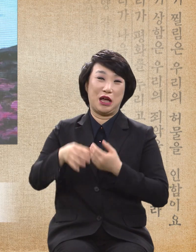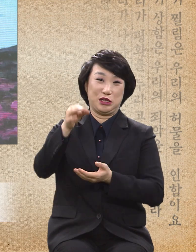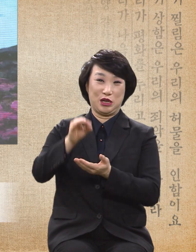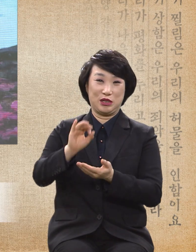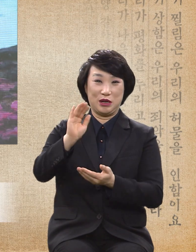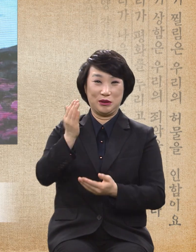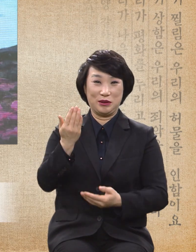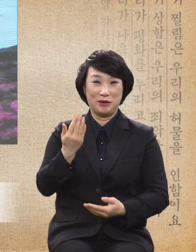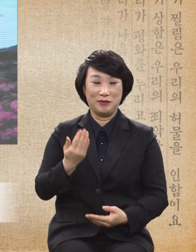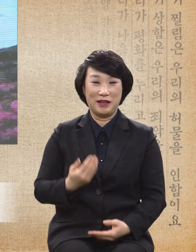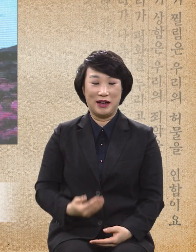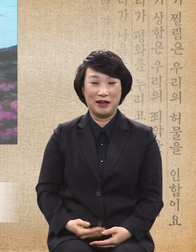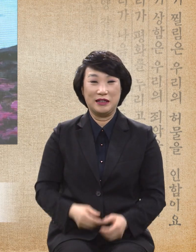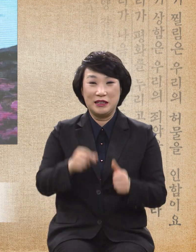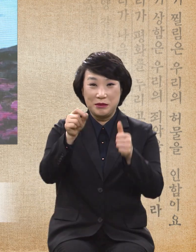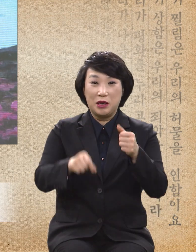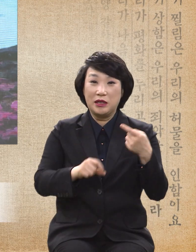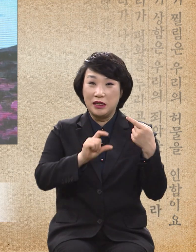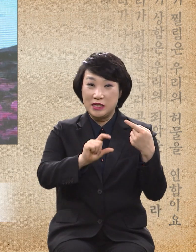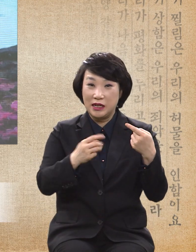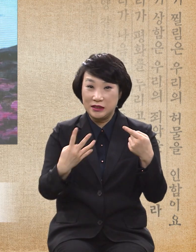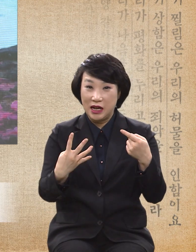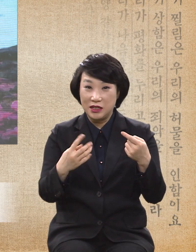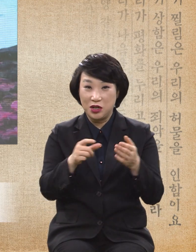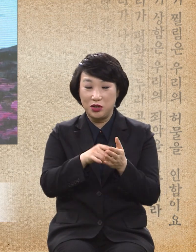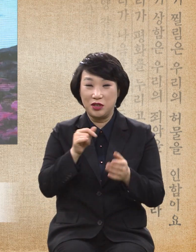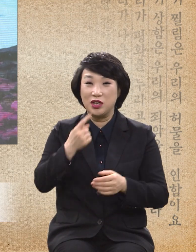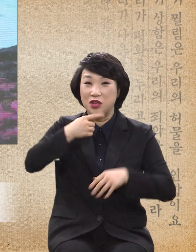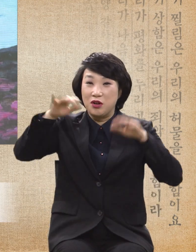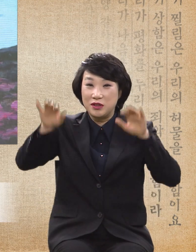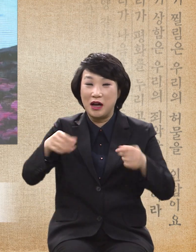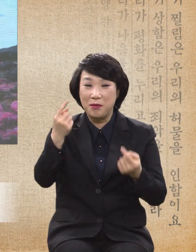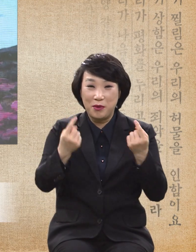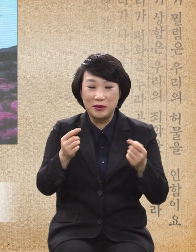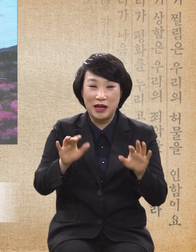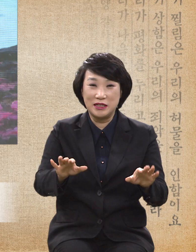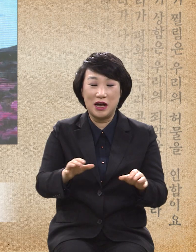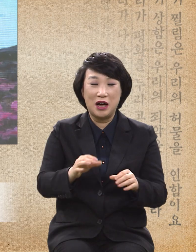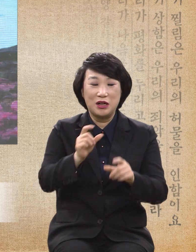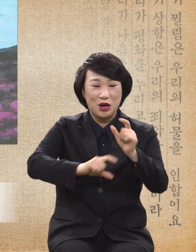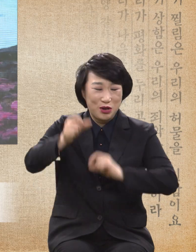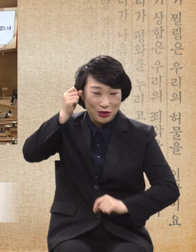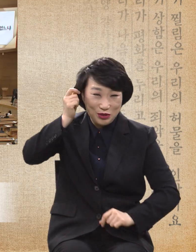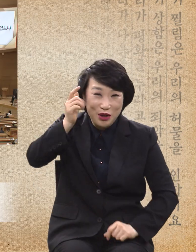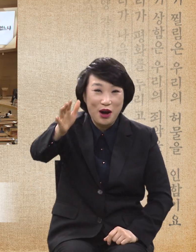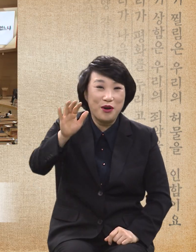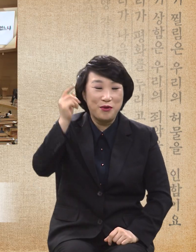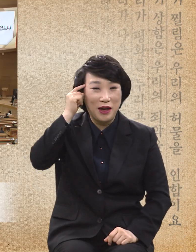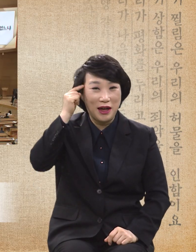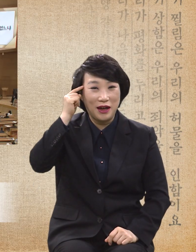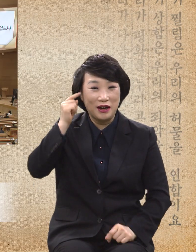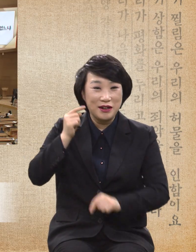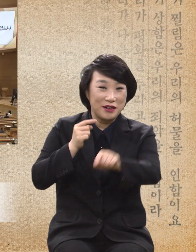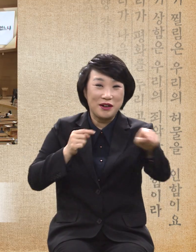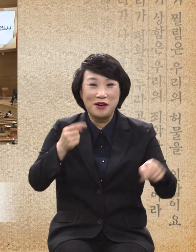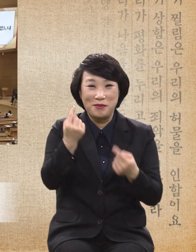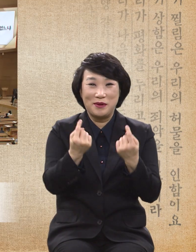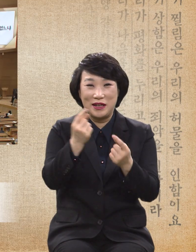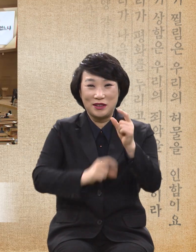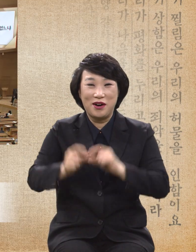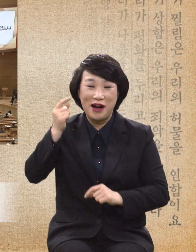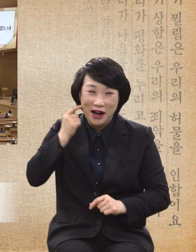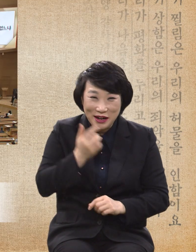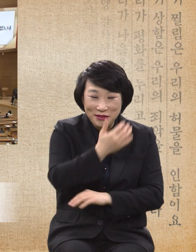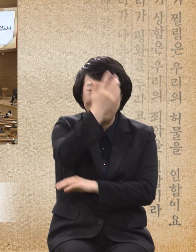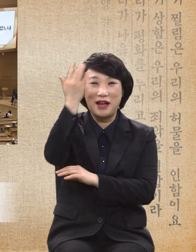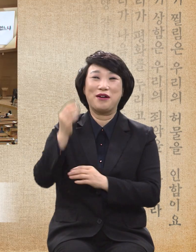기업입니다. 히브리서 1장 4절에 저가 천사보다 얼마만큼 뛰어난 것은 저희보다도 아름다운